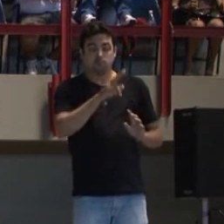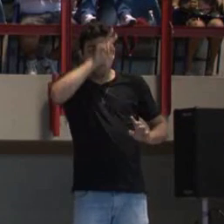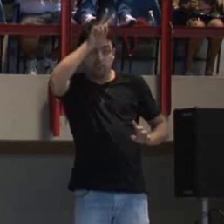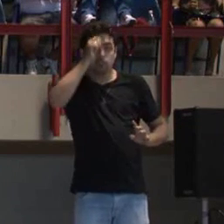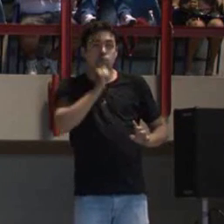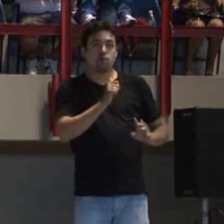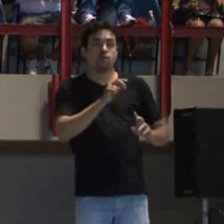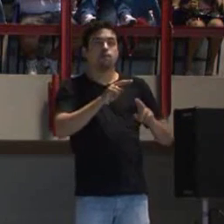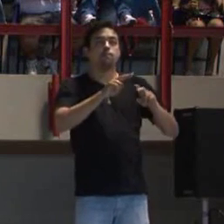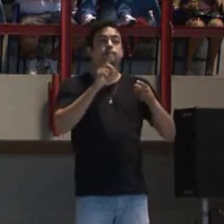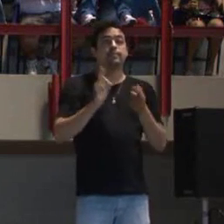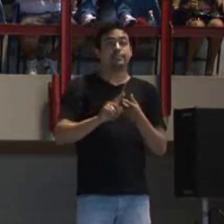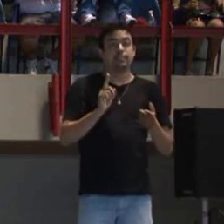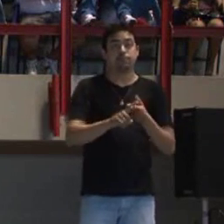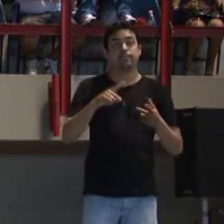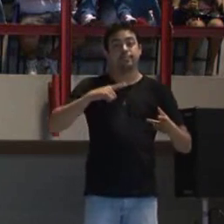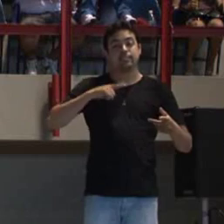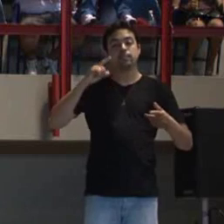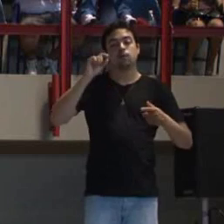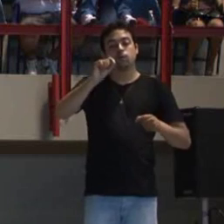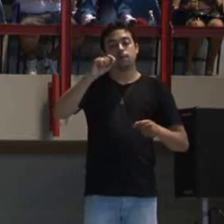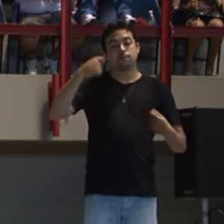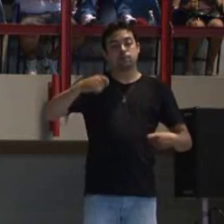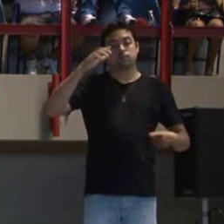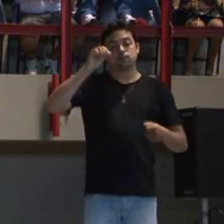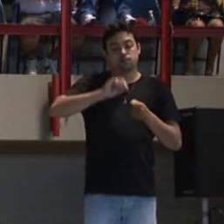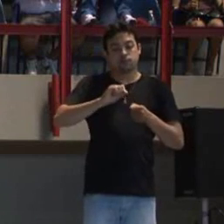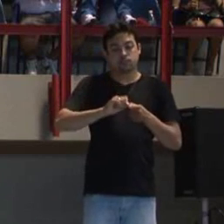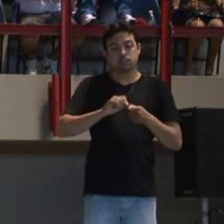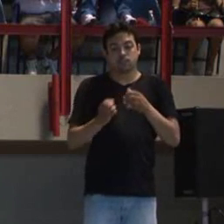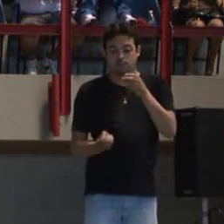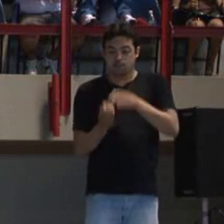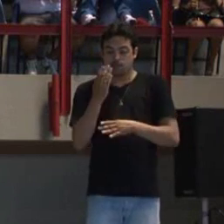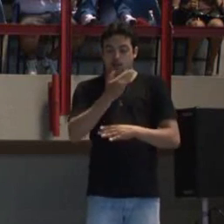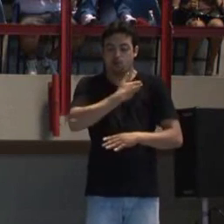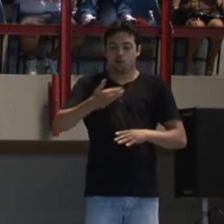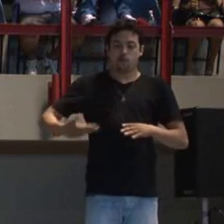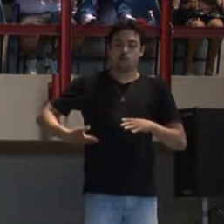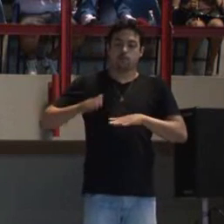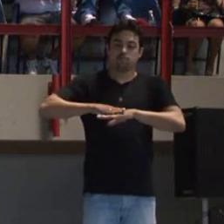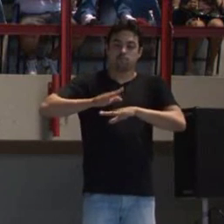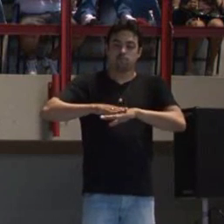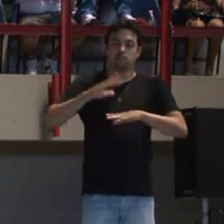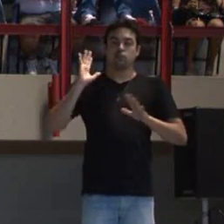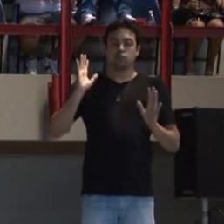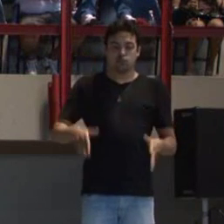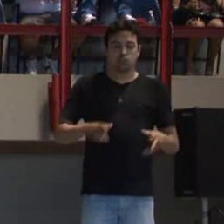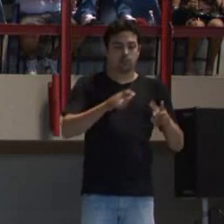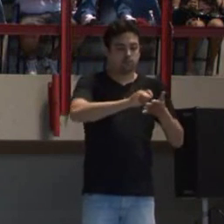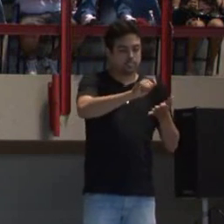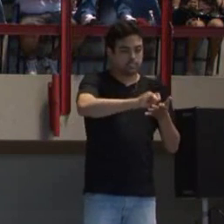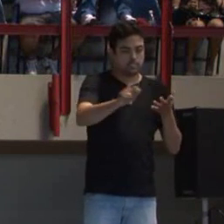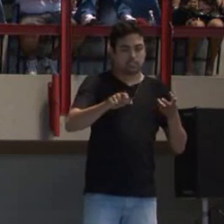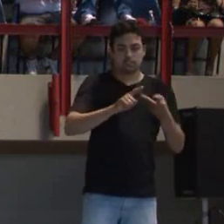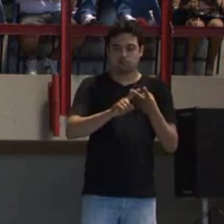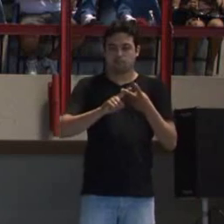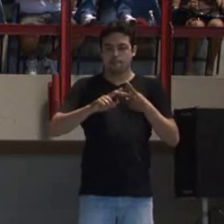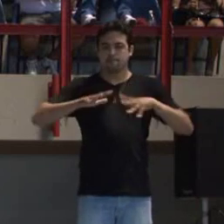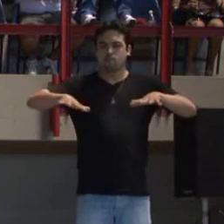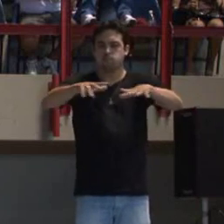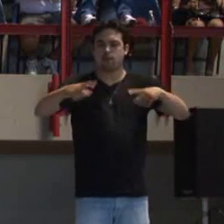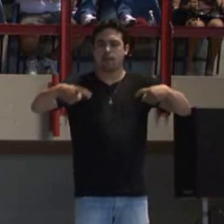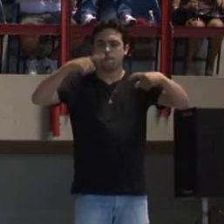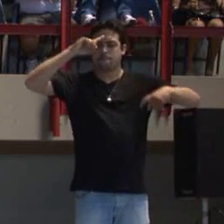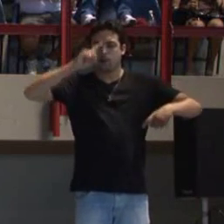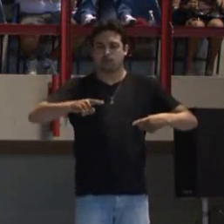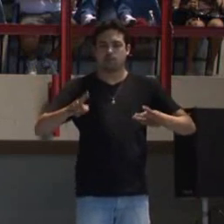Beleza? Por última coisa que ele precisou fazer, criar um governo. Ele já tinha desenvolvido a escrita, já controlava as guerras,